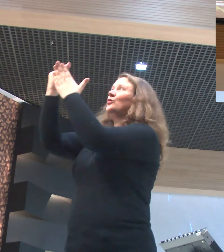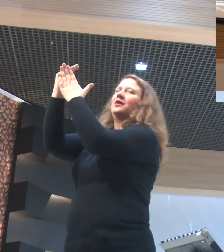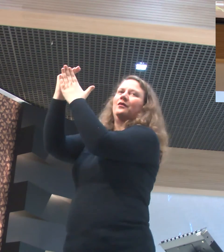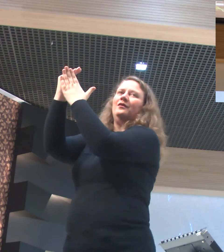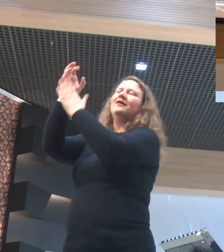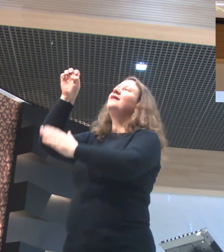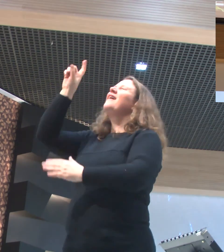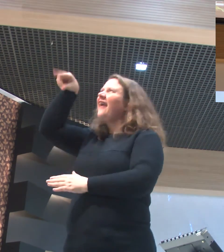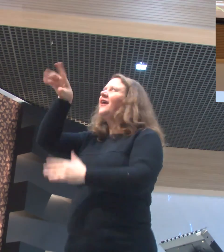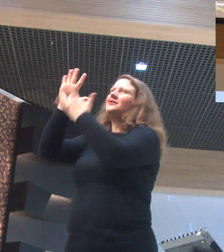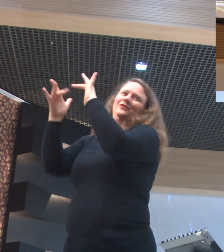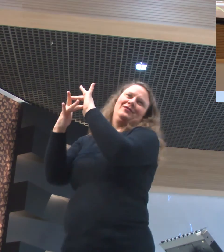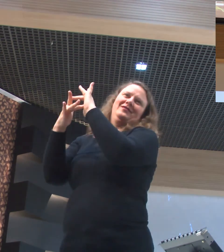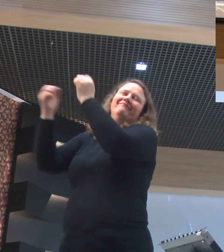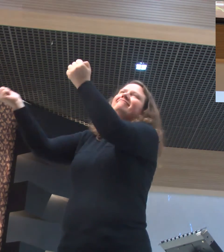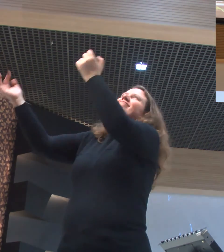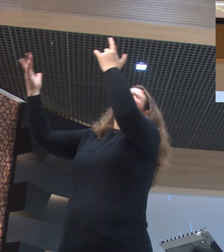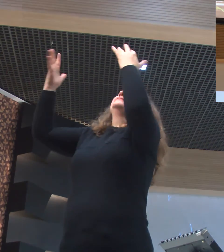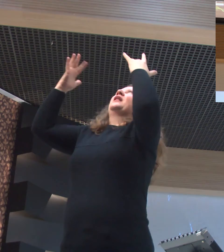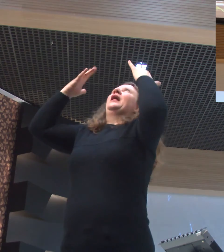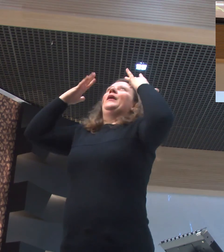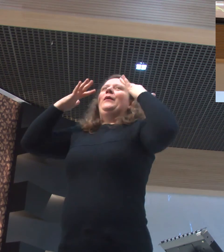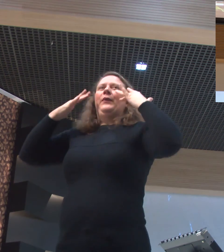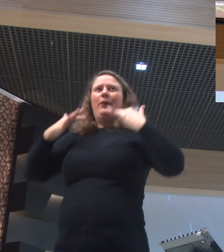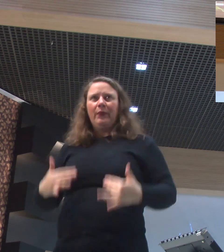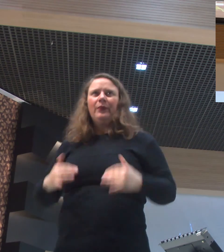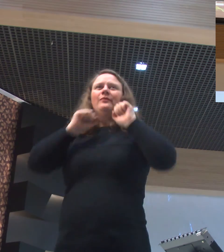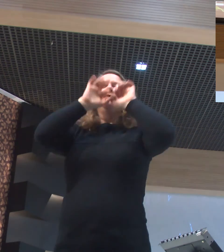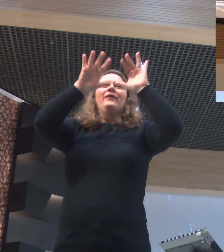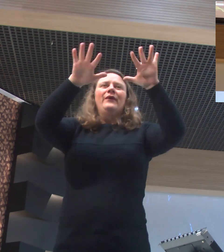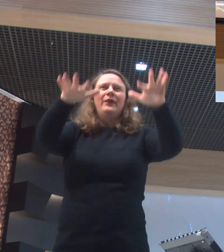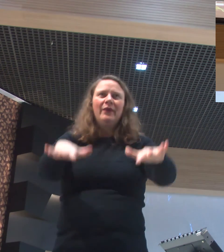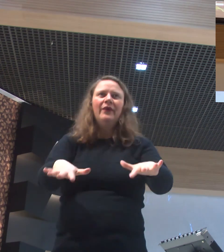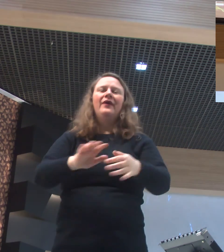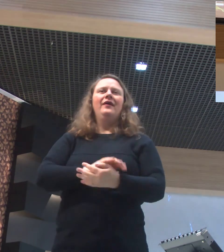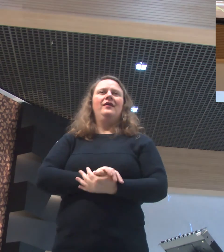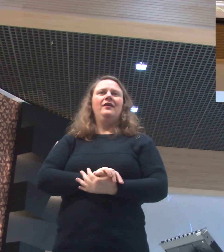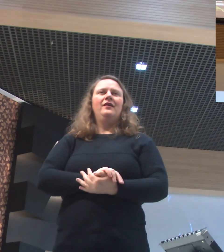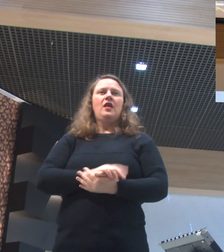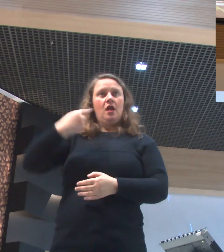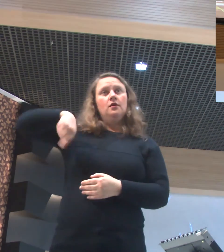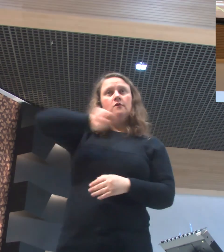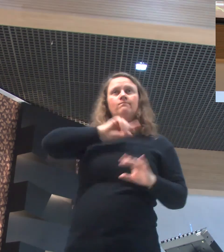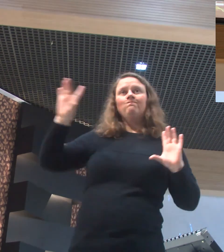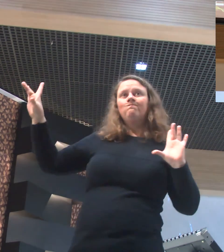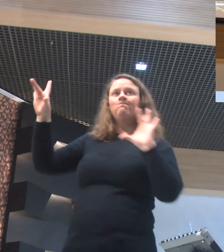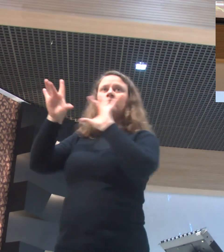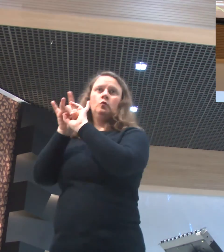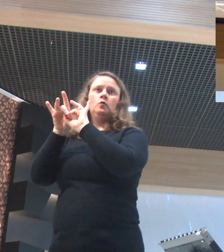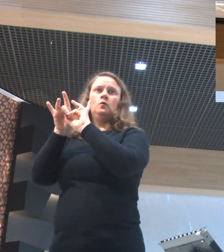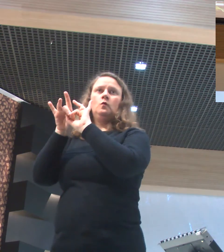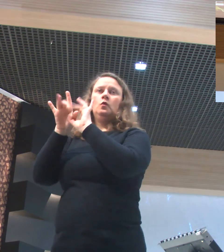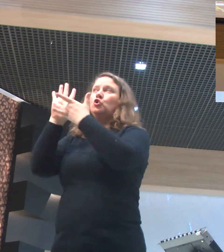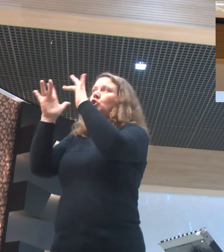Cristo, que nos cobre. E quando a gente está em Jesus, Ele nos justifica, nos